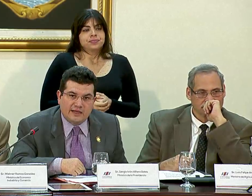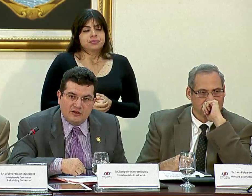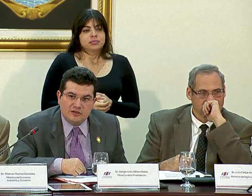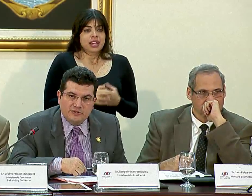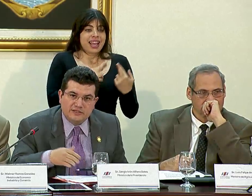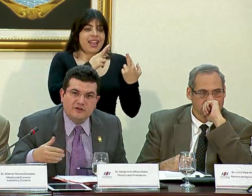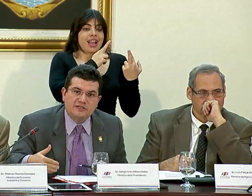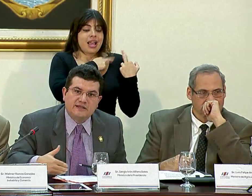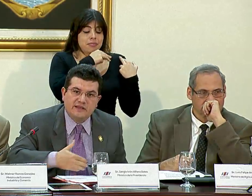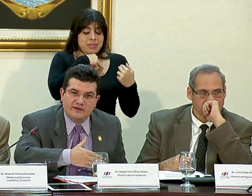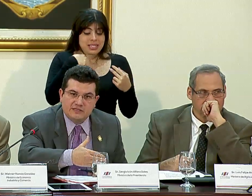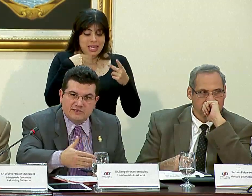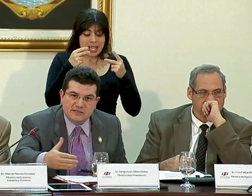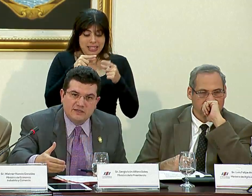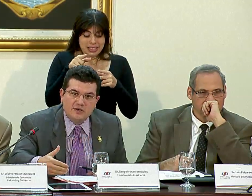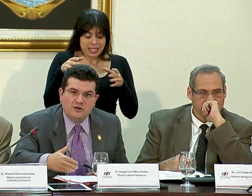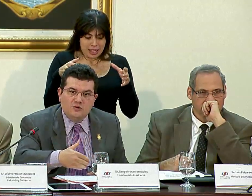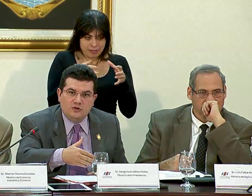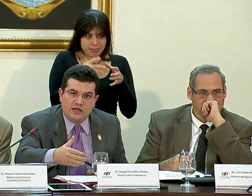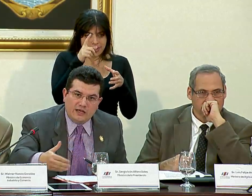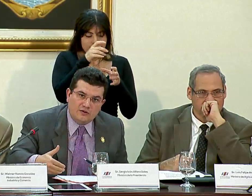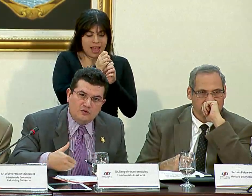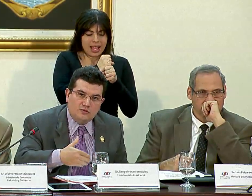los encargados del Ministerio de Hacienda, debe hacerse